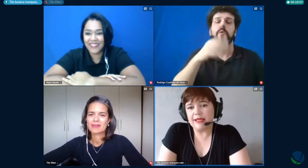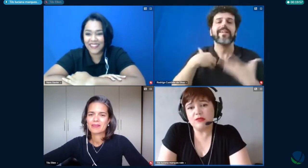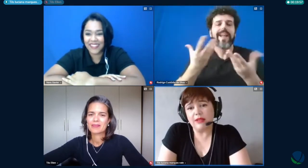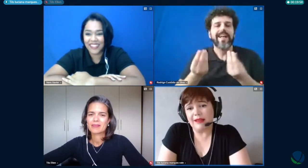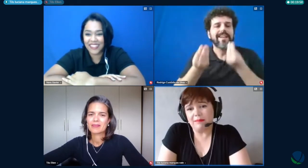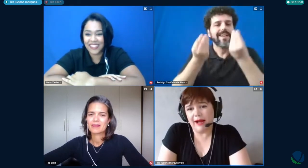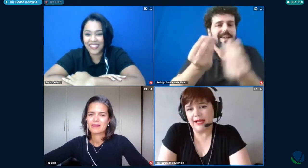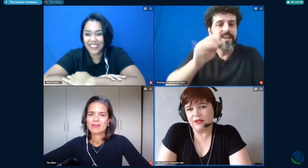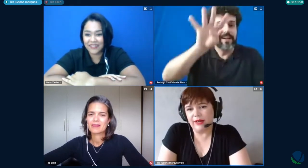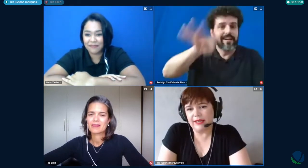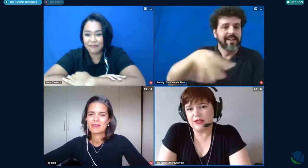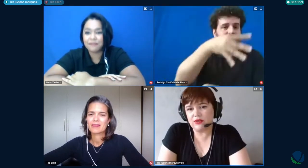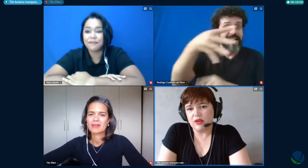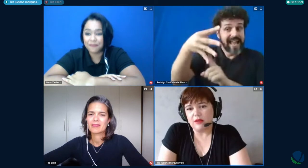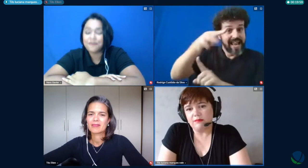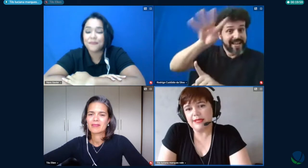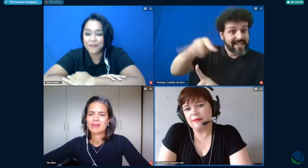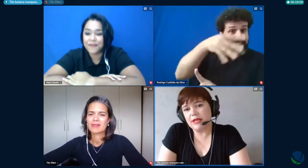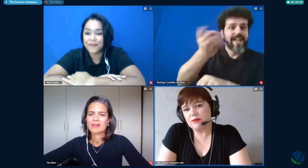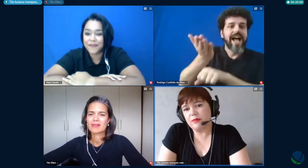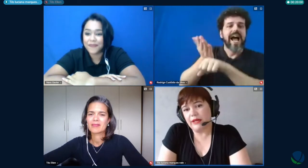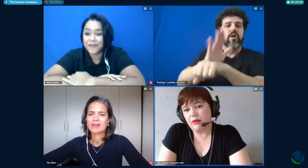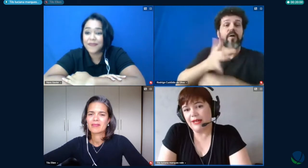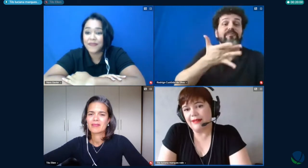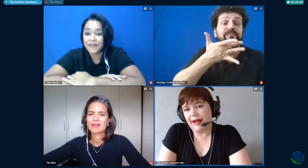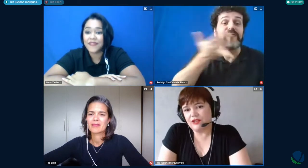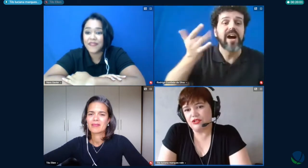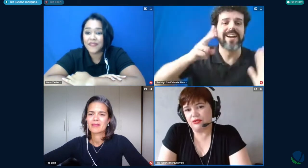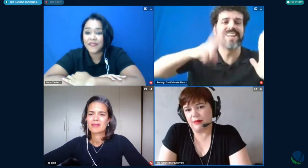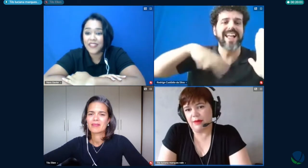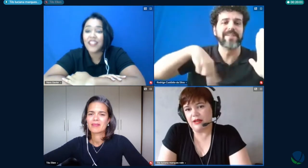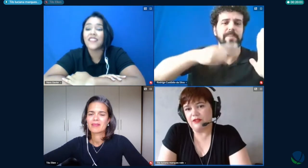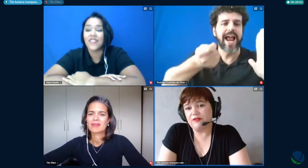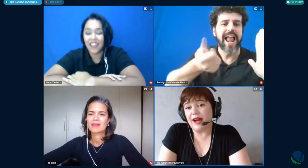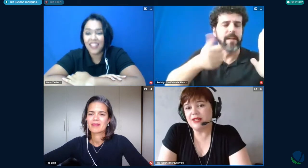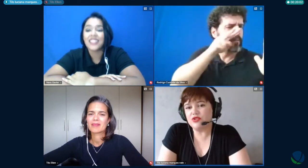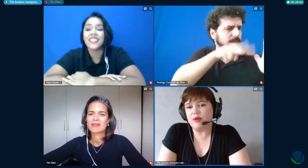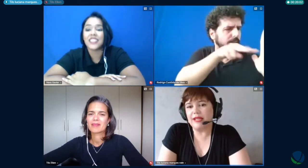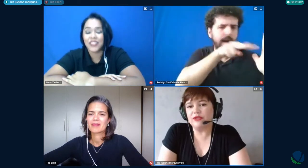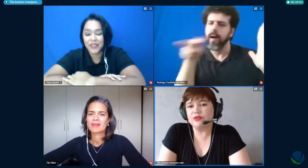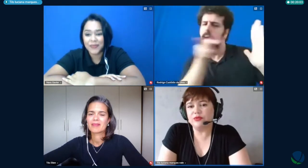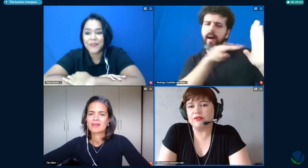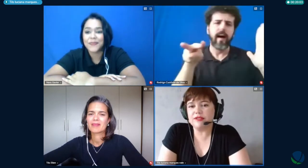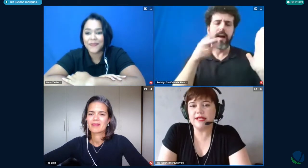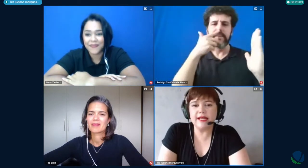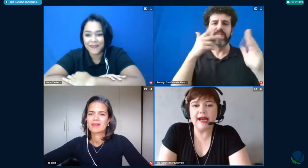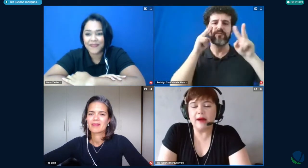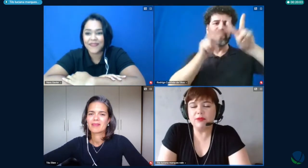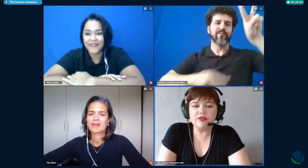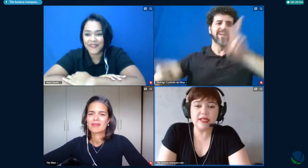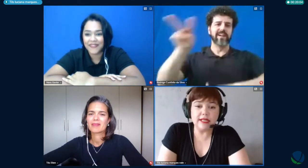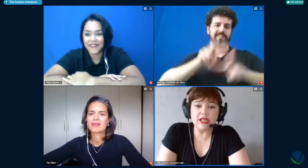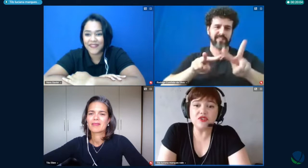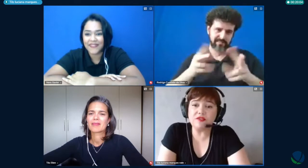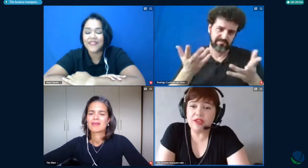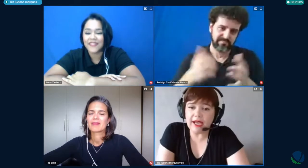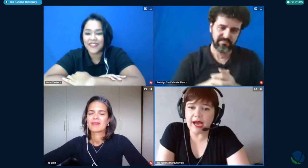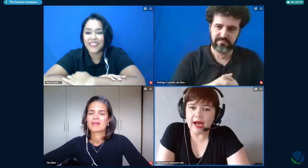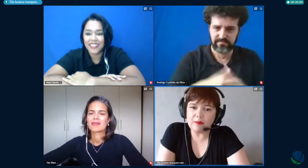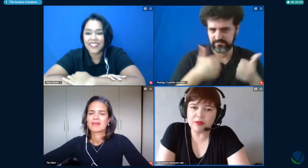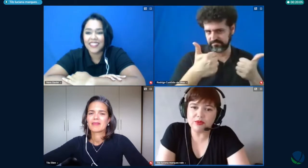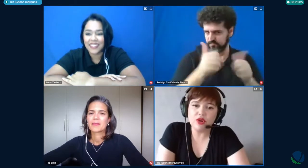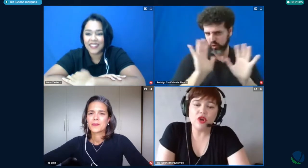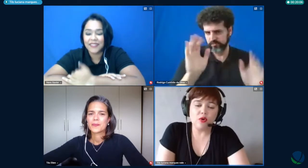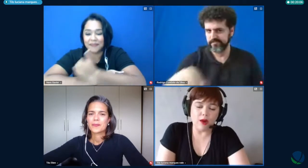Não é que isso atrapalhe, não é isso. Mas é mesmo para a qualidade do trabalho. É fácil a leitura, você lê rápido, você